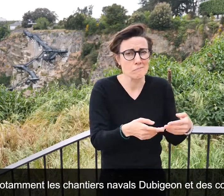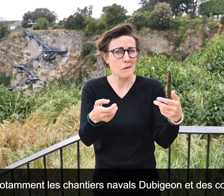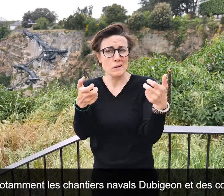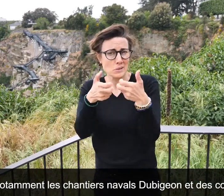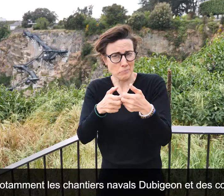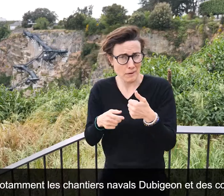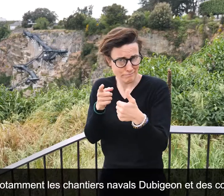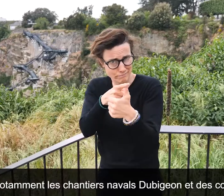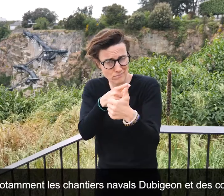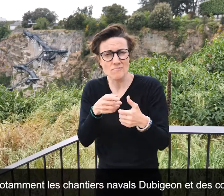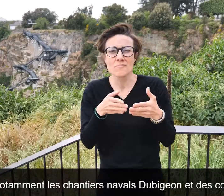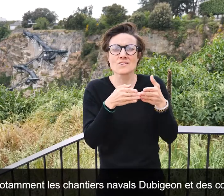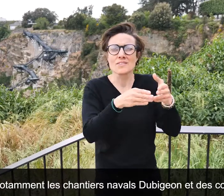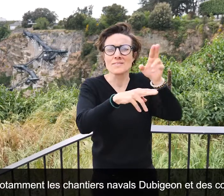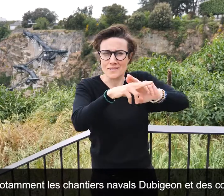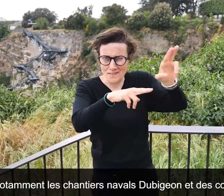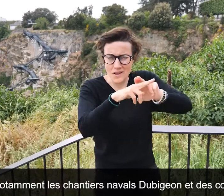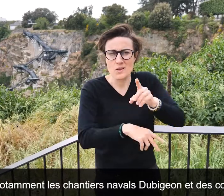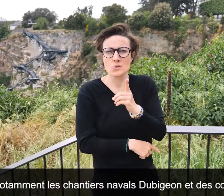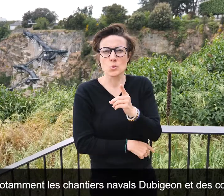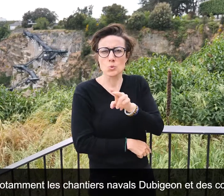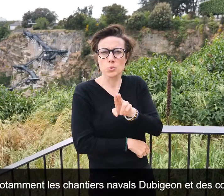dubigeon et des conserveries